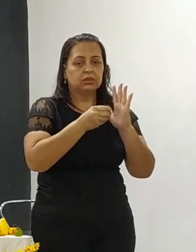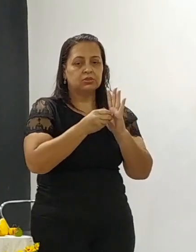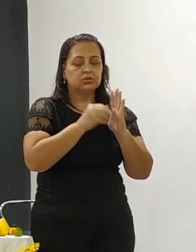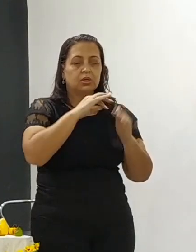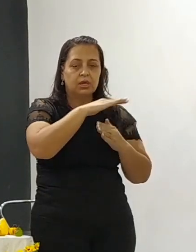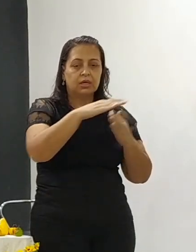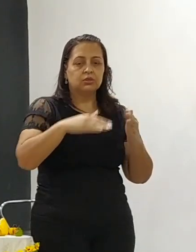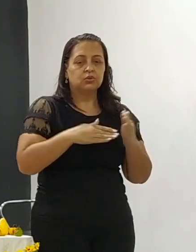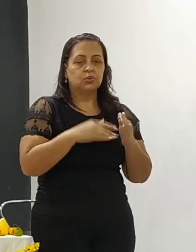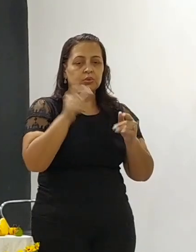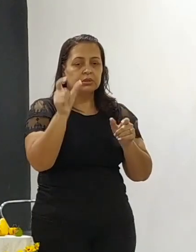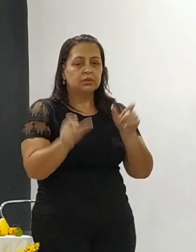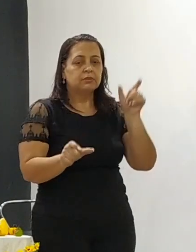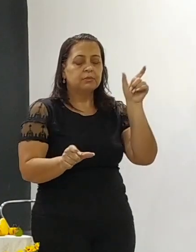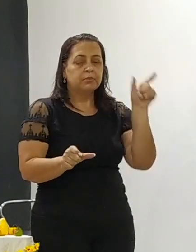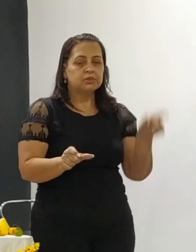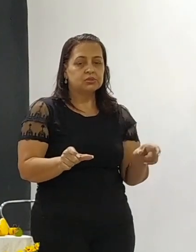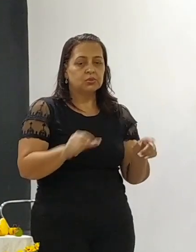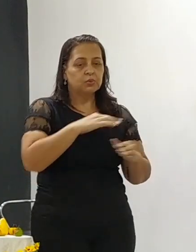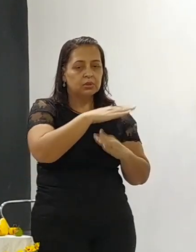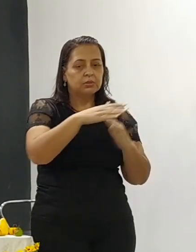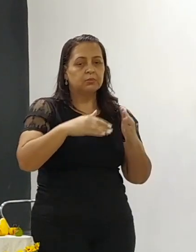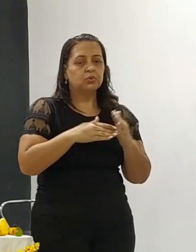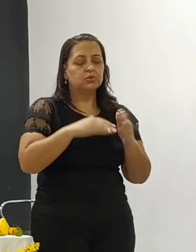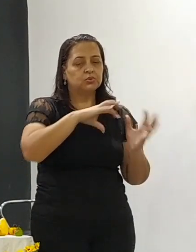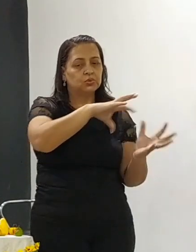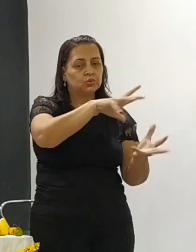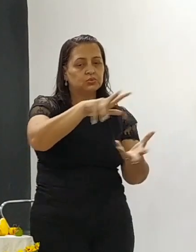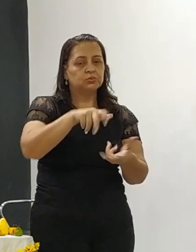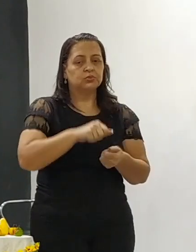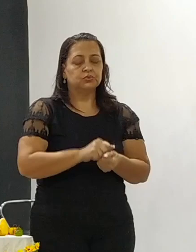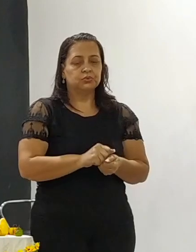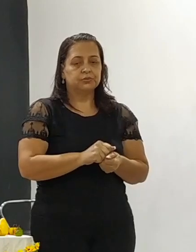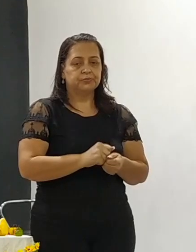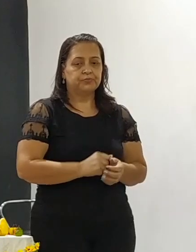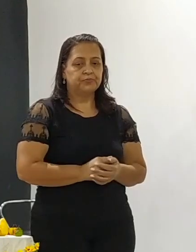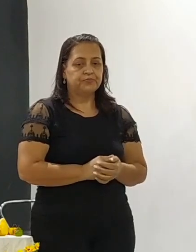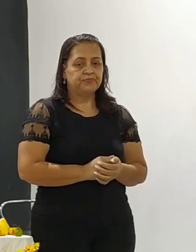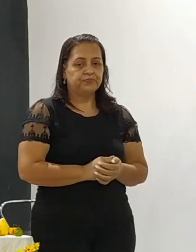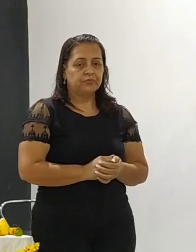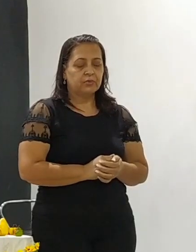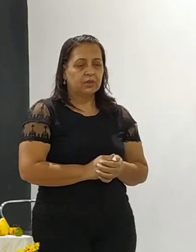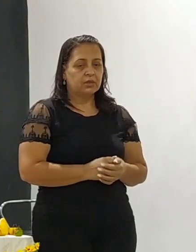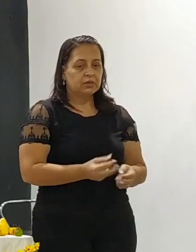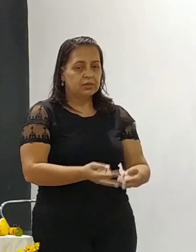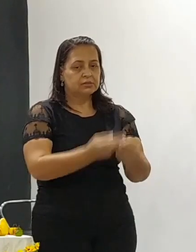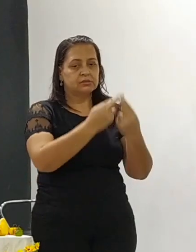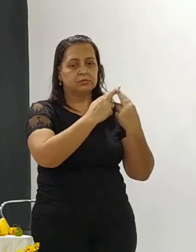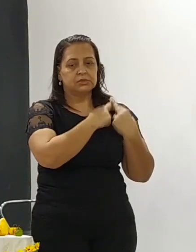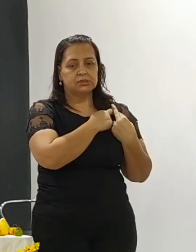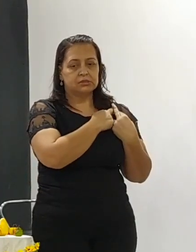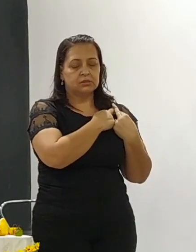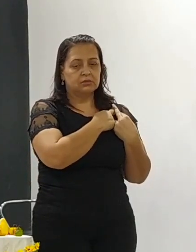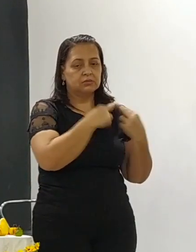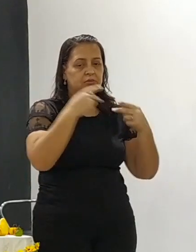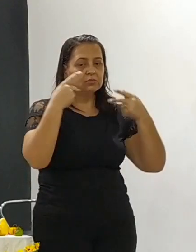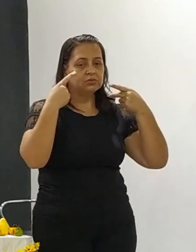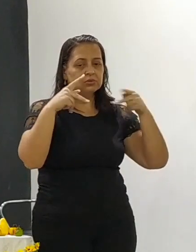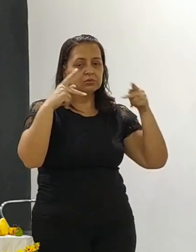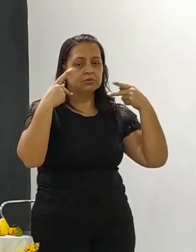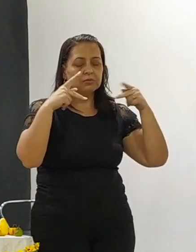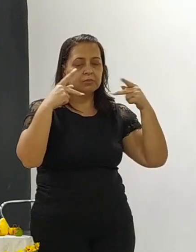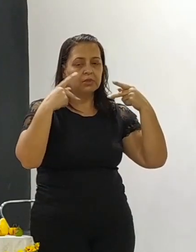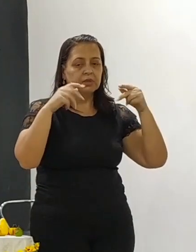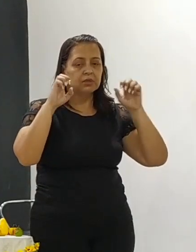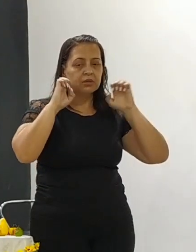toda criatura e por todo mundo. E essa tarefa de pregar o